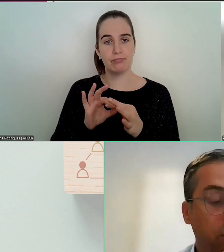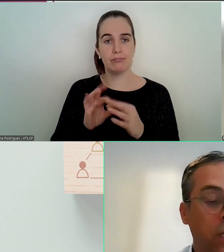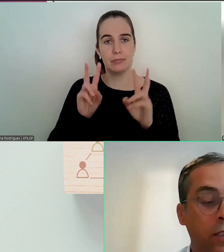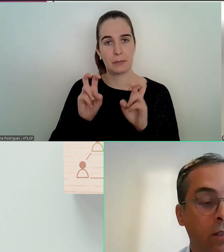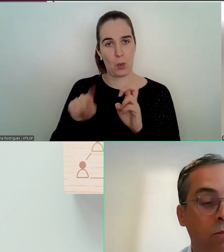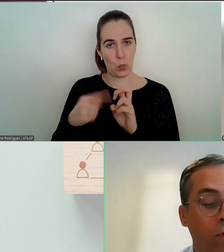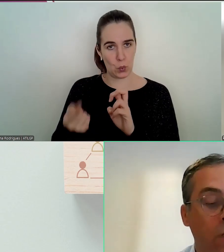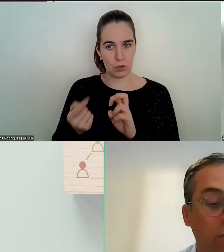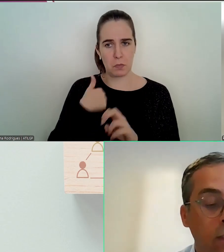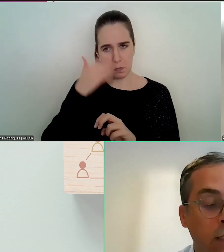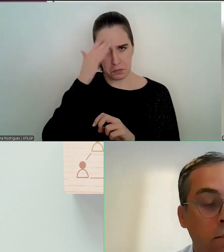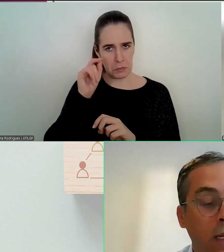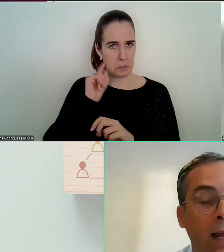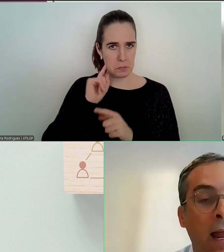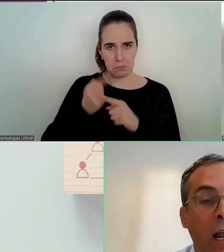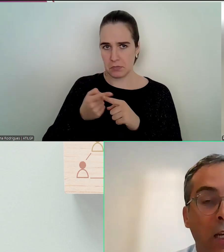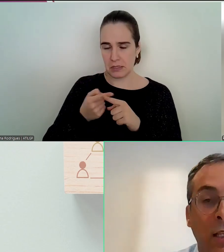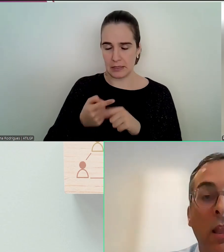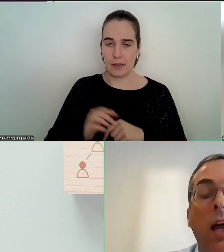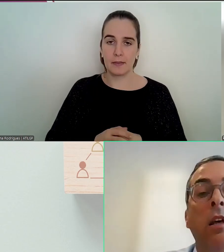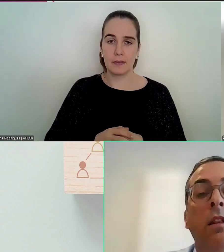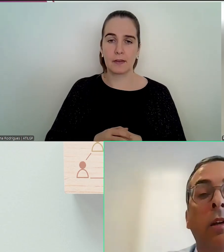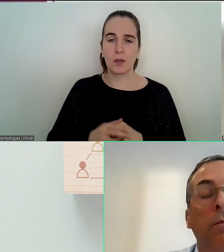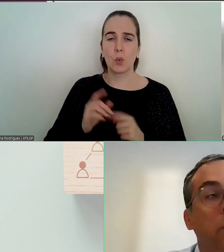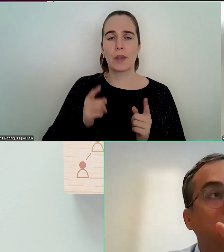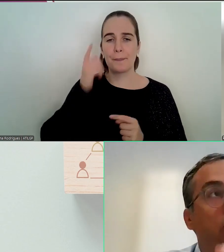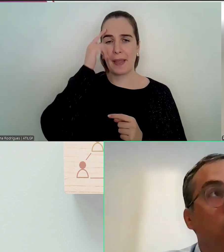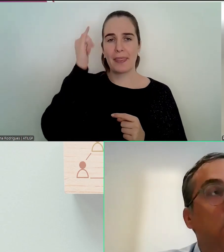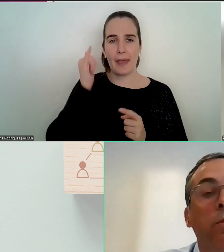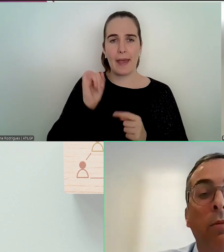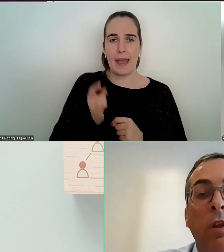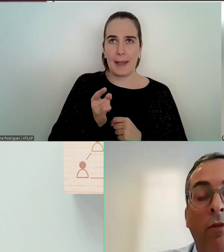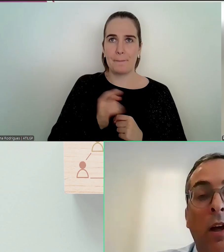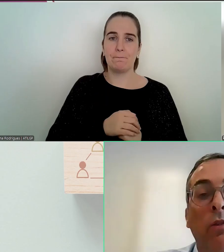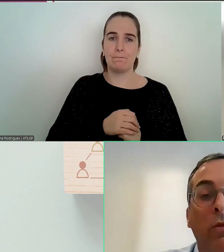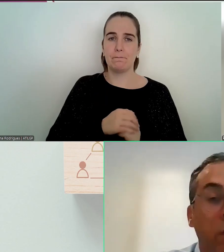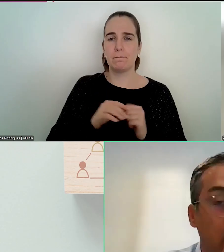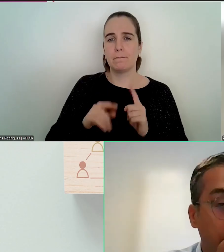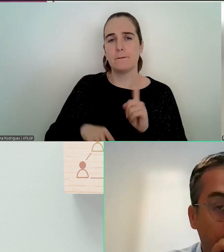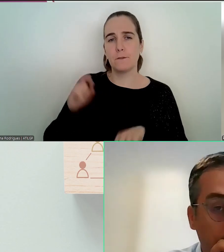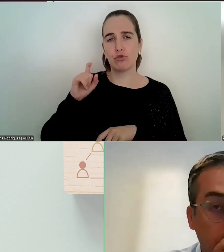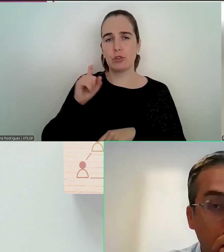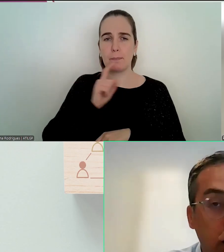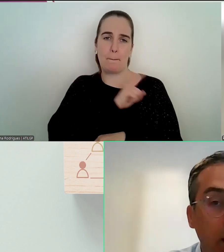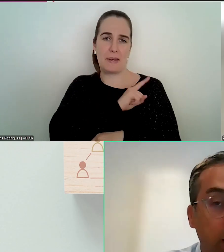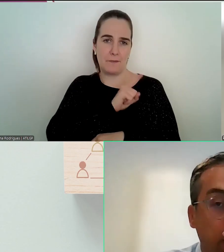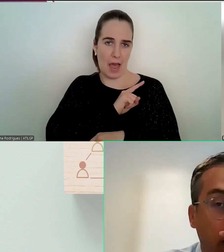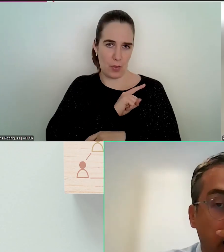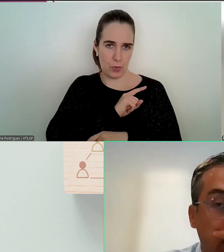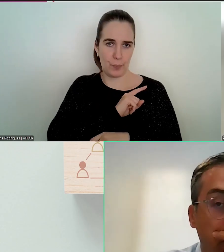que me parece muito relevante também, esta ideia da fuga para o privado, ou seja,